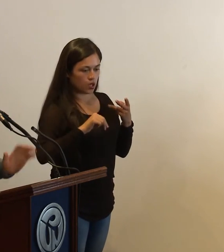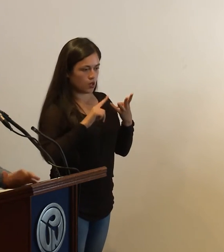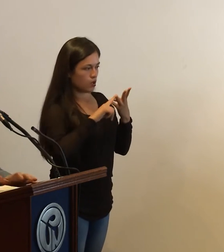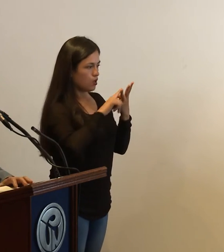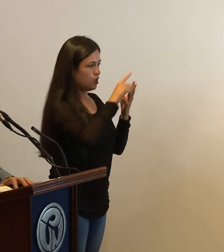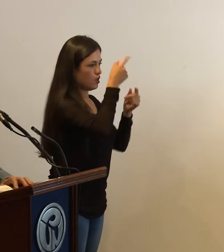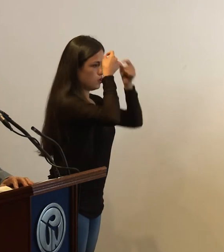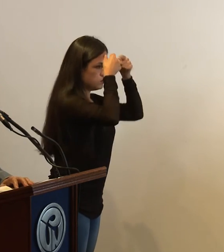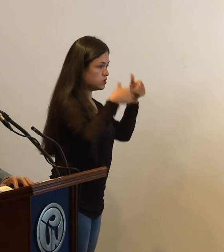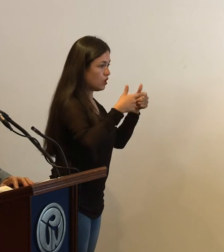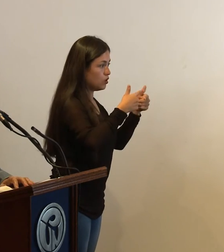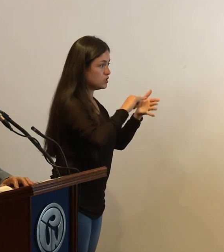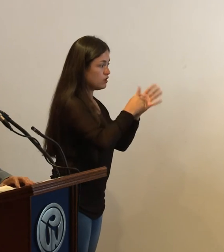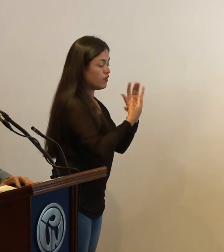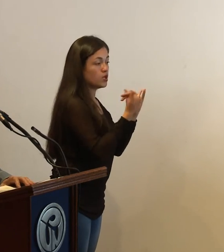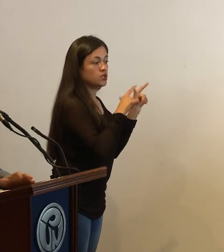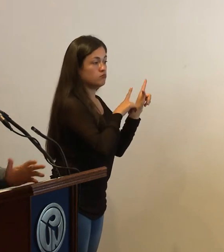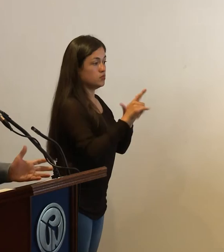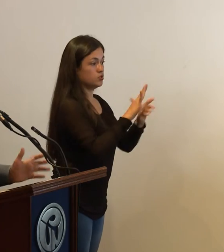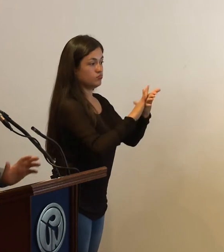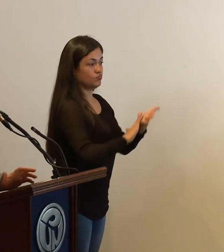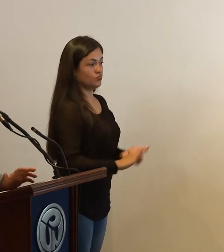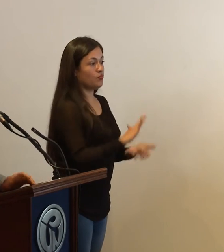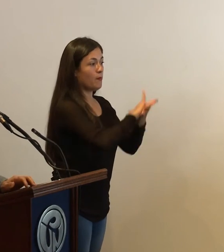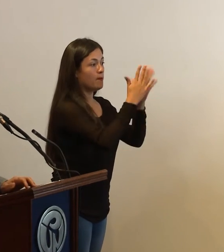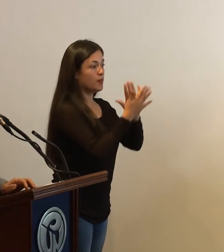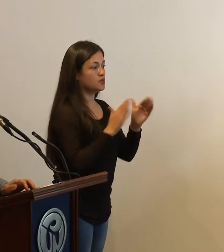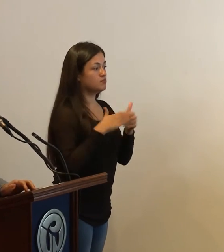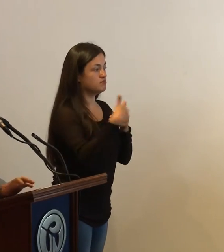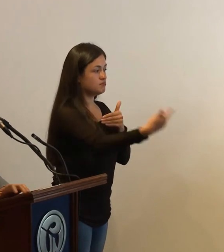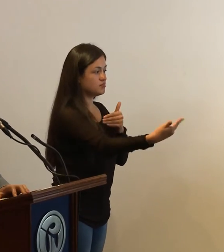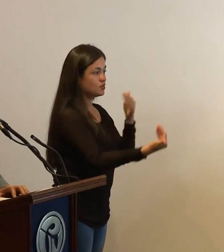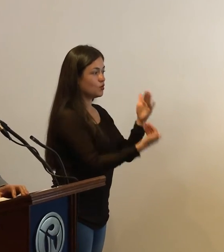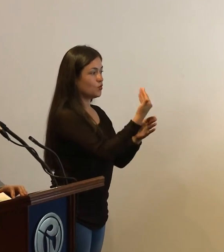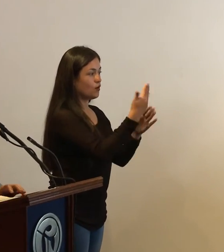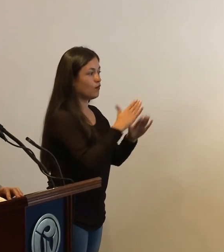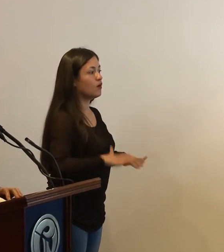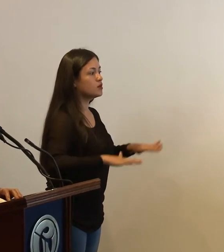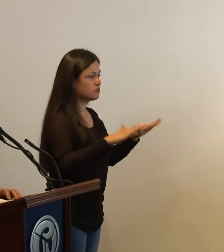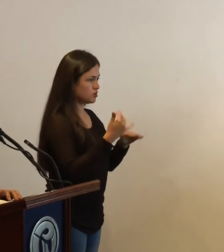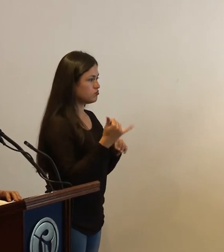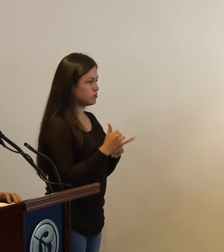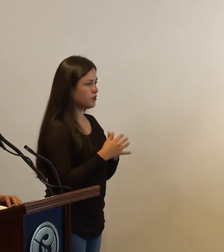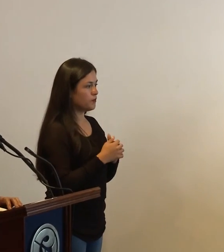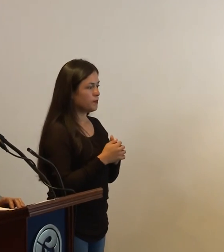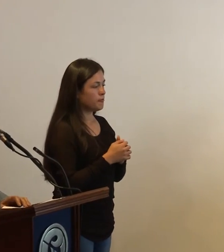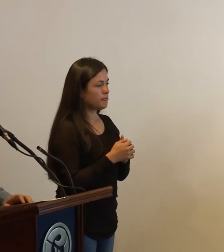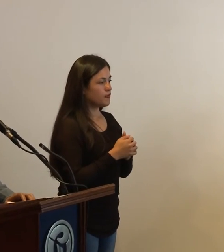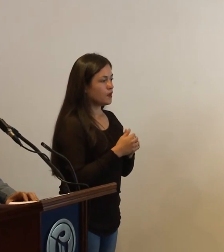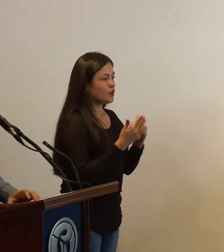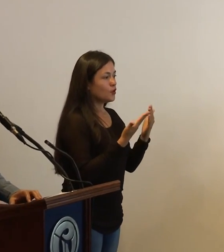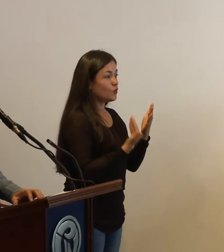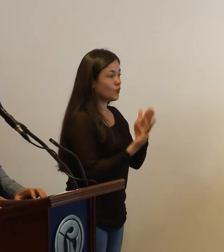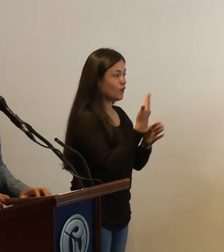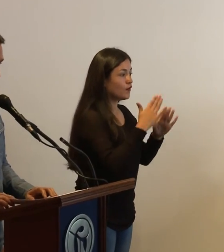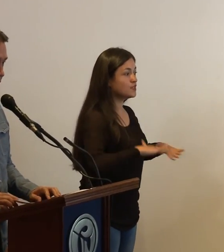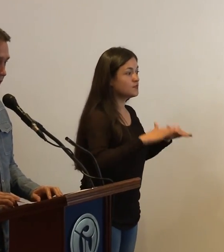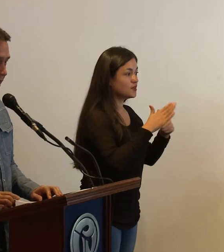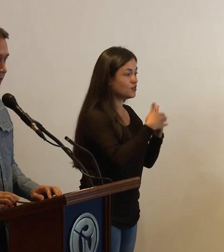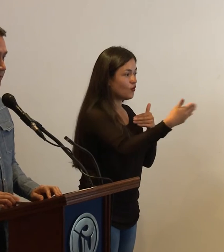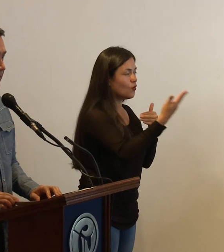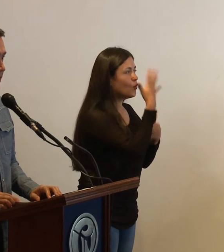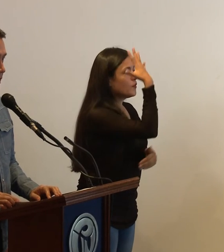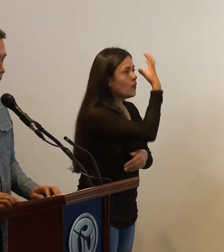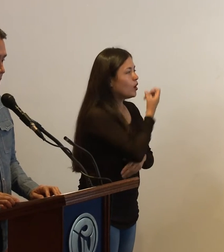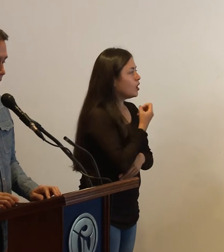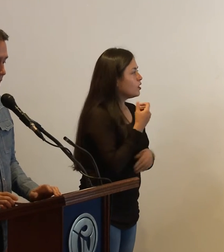va a acabarse el conflicto y vamos a pasar pues a una era del posconflicto y mejor dicho un paraíso